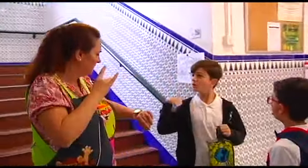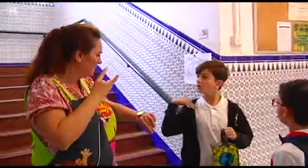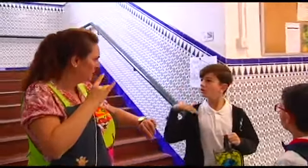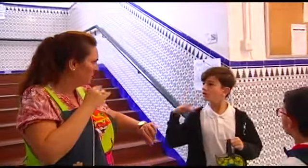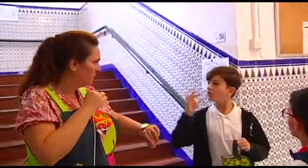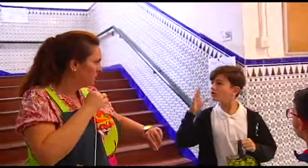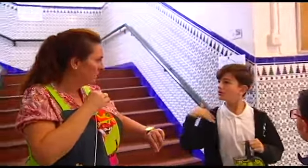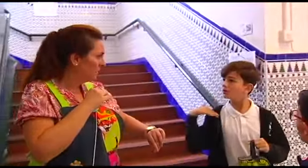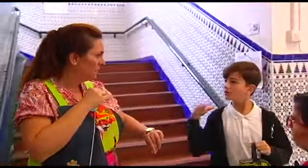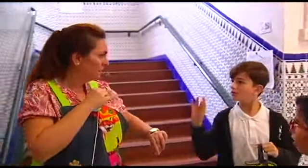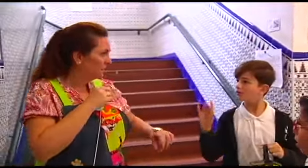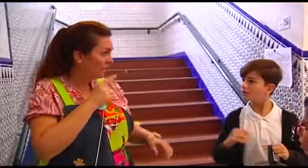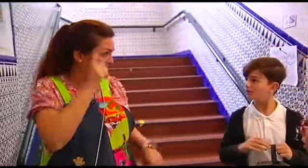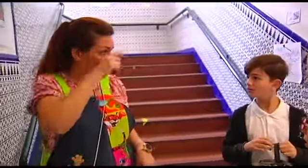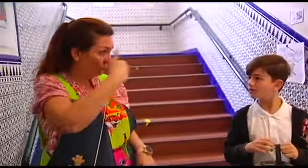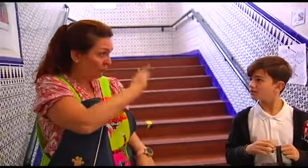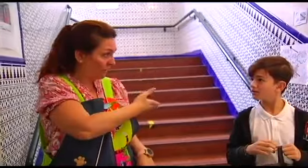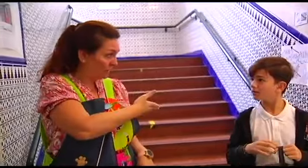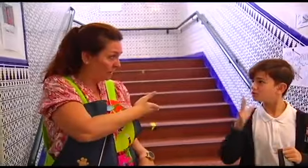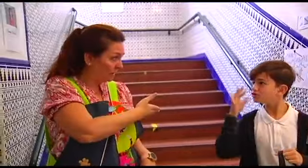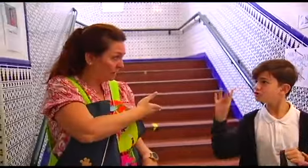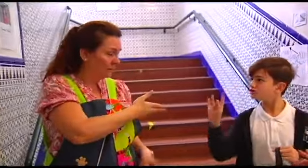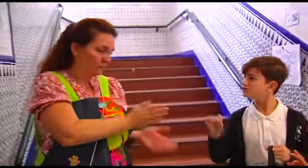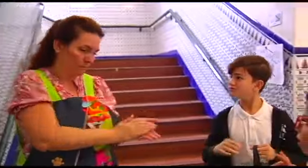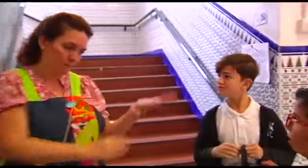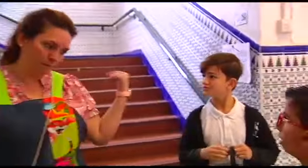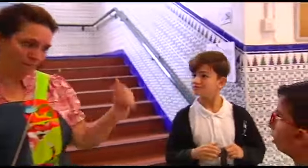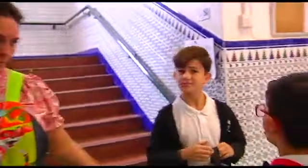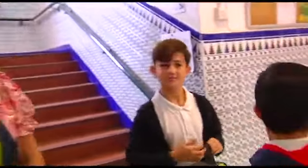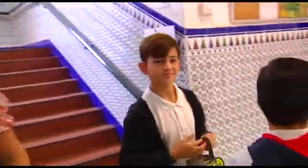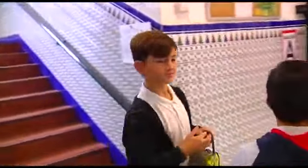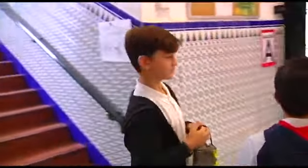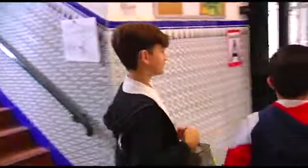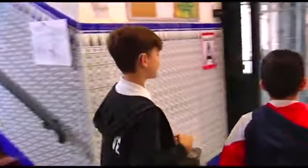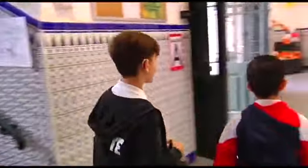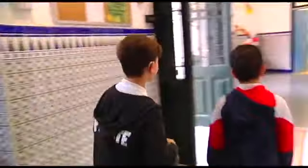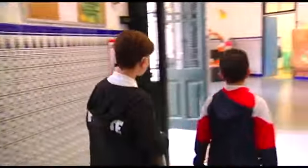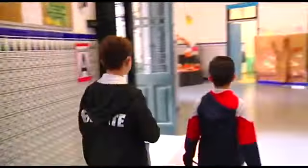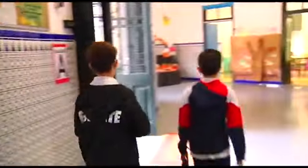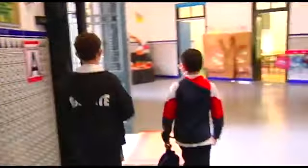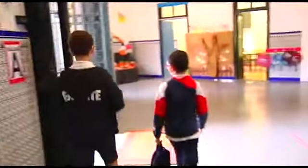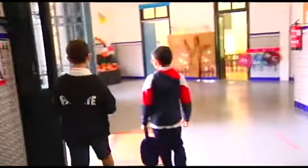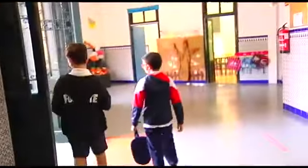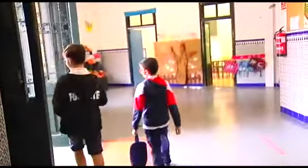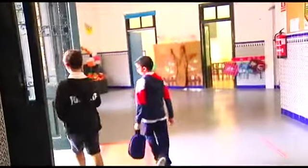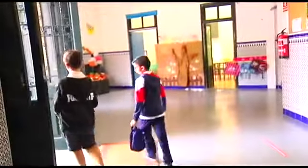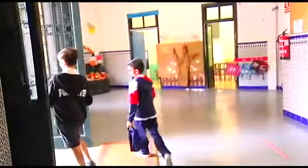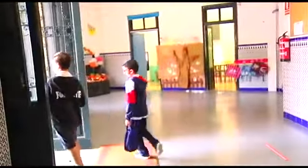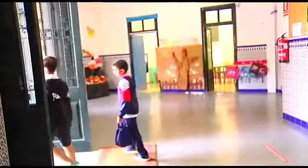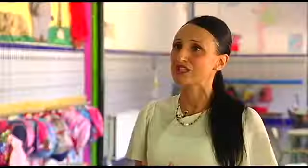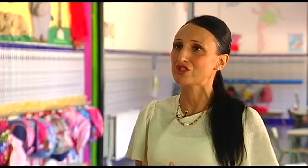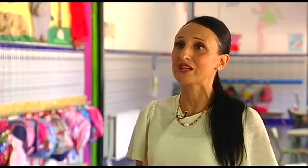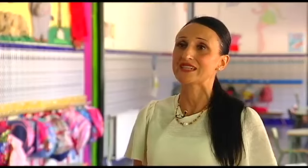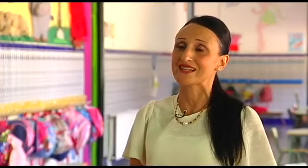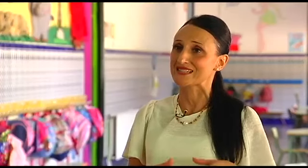llevar audífonos tampoco, porque no tiene nervio auditivo. Entonces hablamos lengua de signos. Aquí se trabaja un proyecto bilingüe desde hace muchos años en el que se